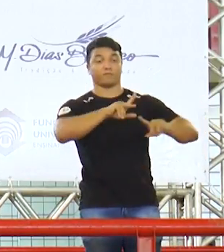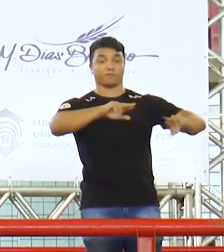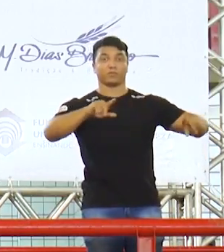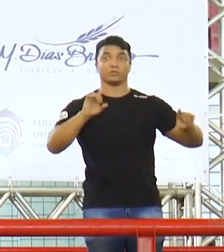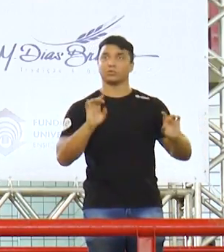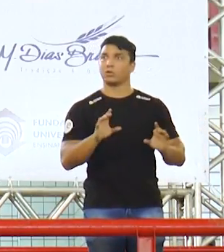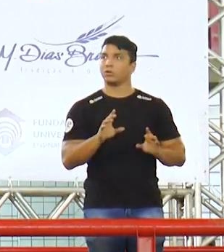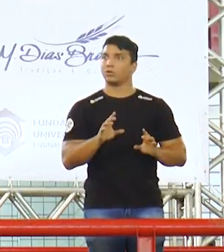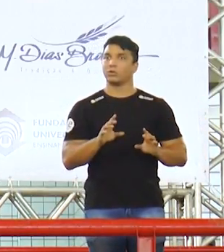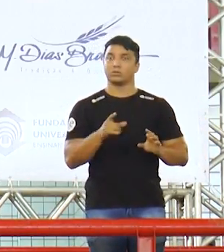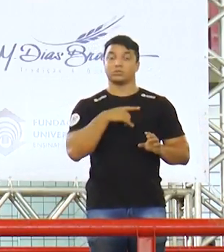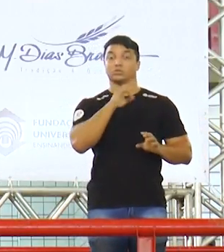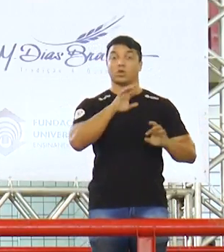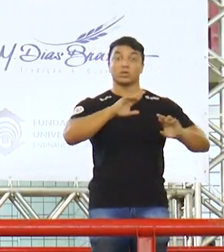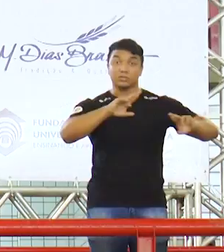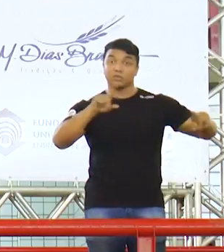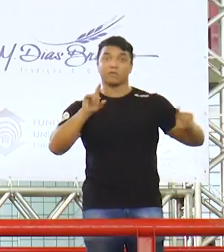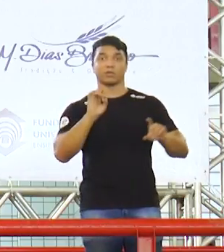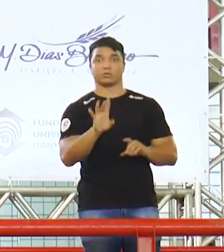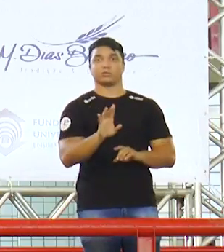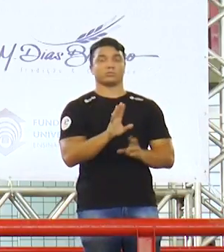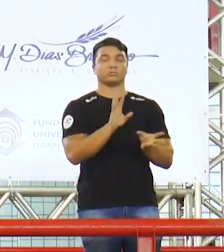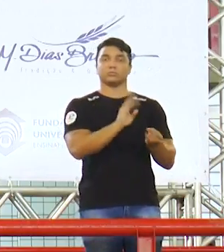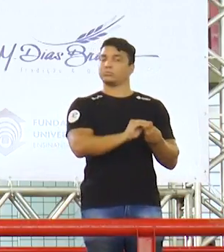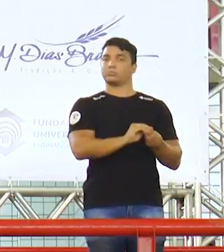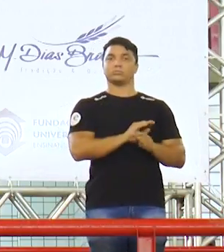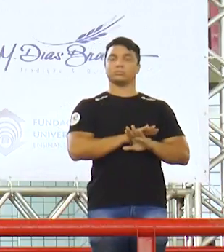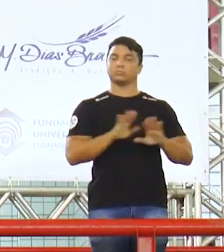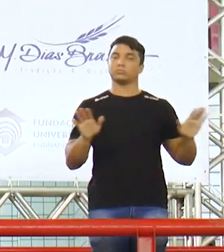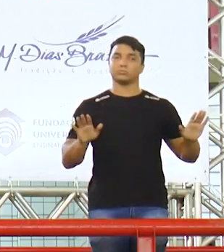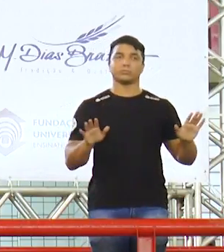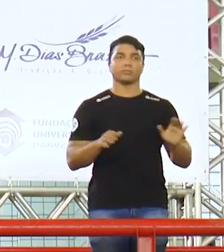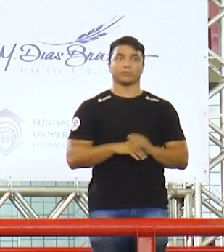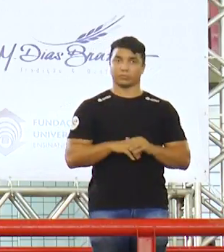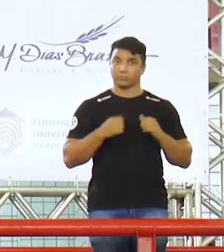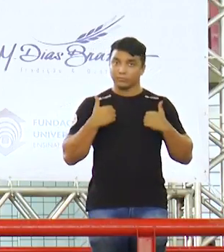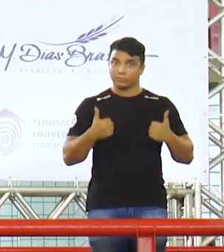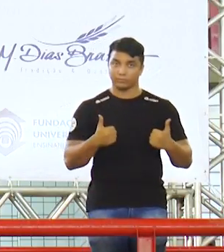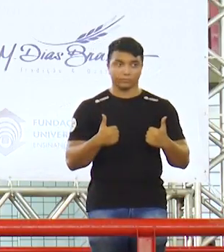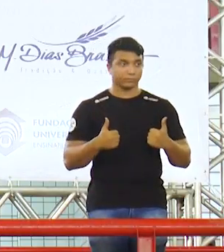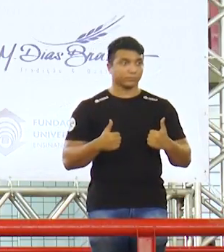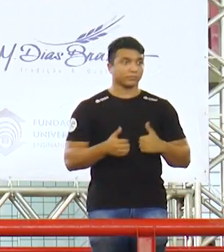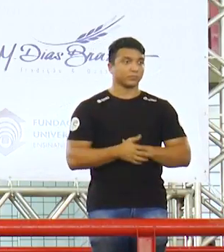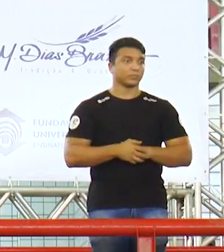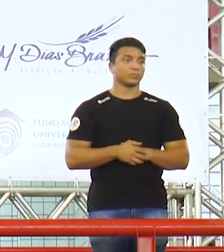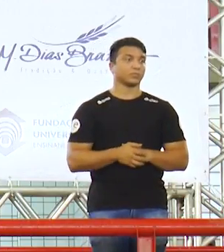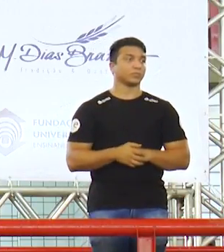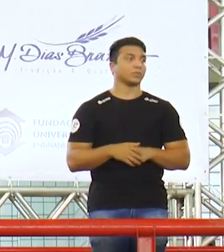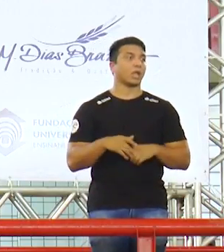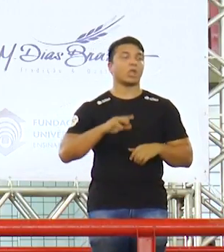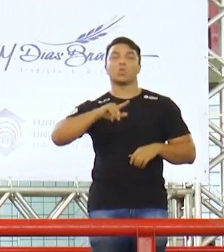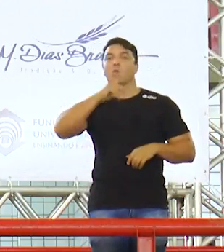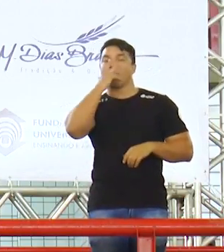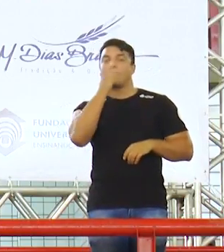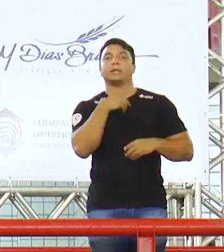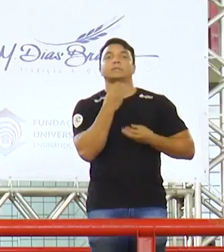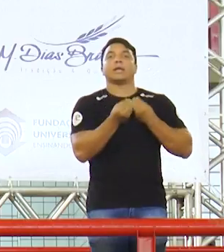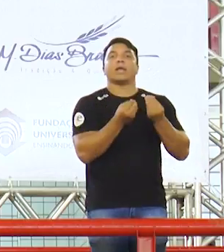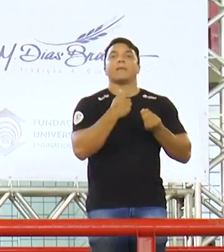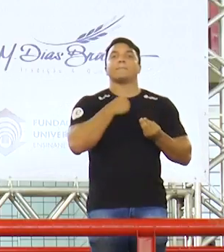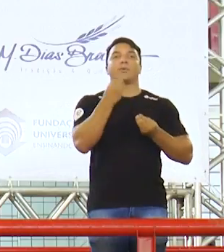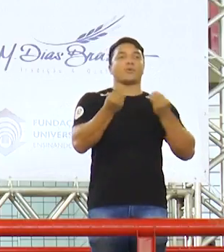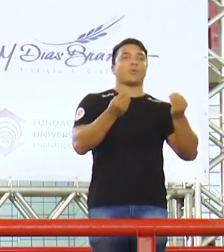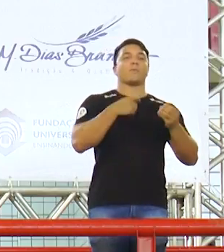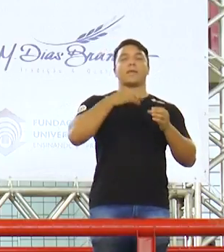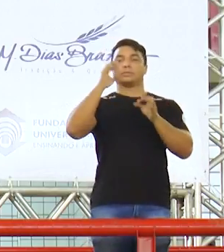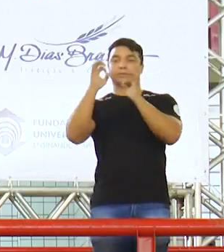Alguém caiu? De variação. Tudo bem isso ou não? Então não é para avaliar na perspectiva